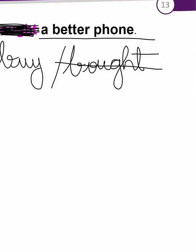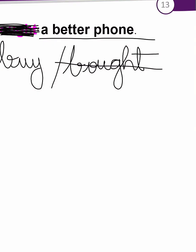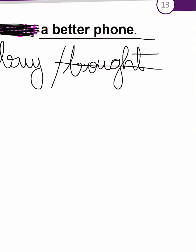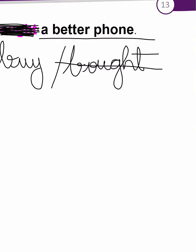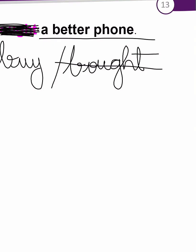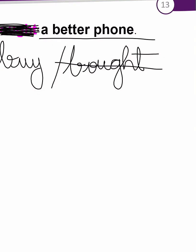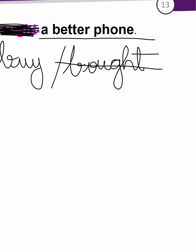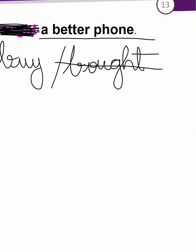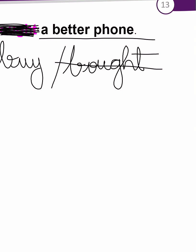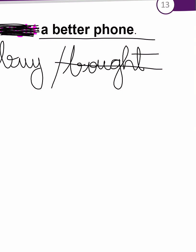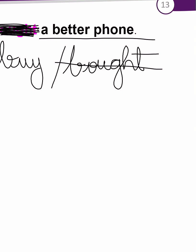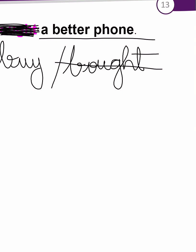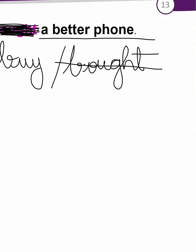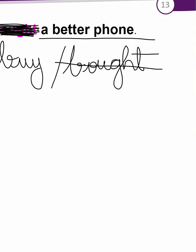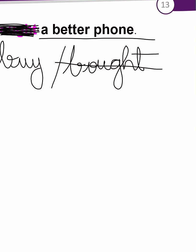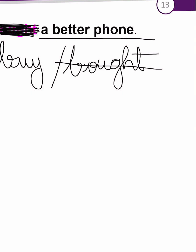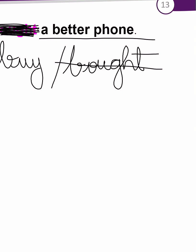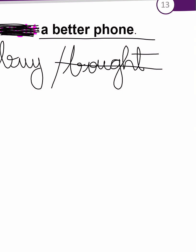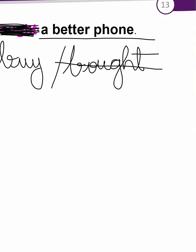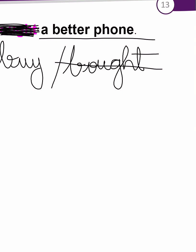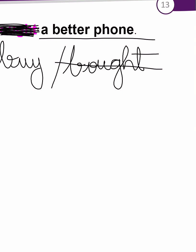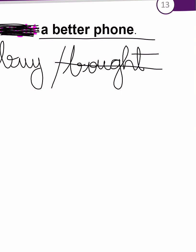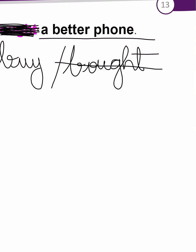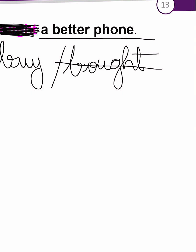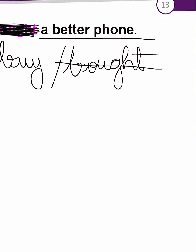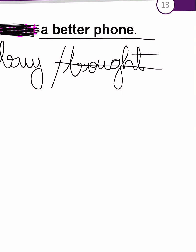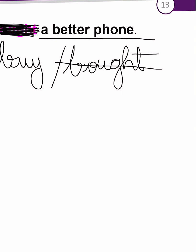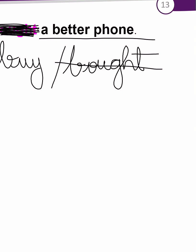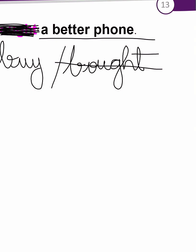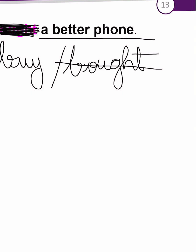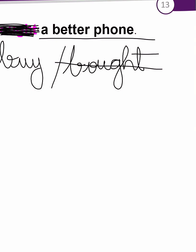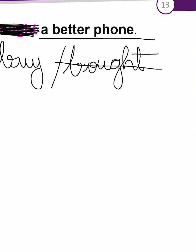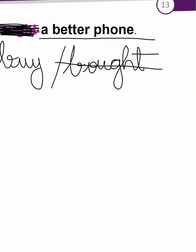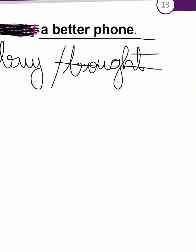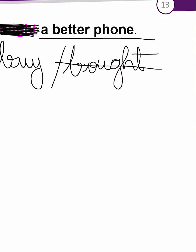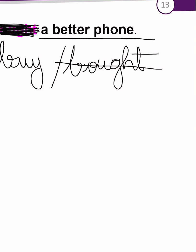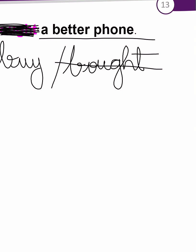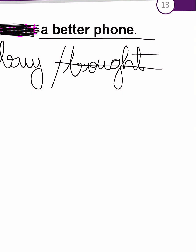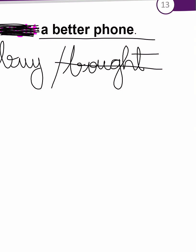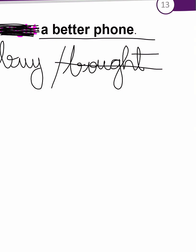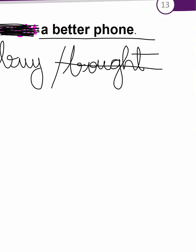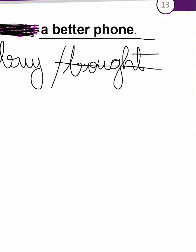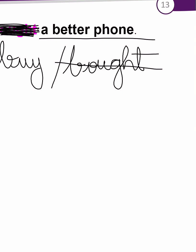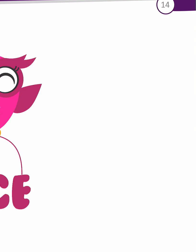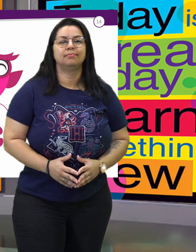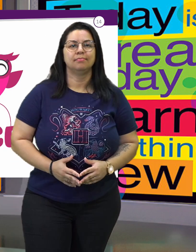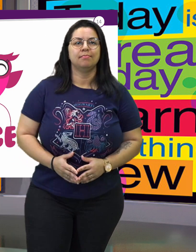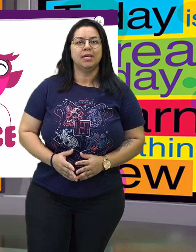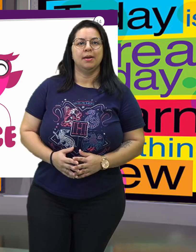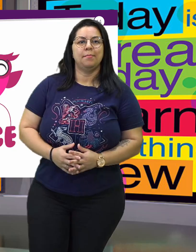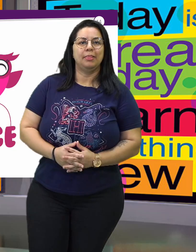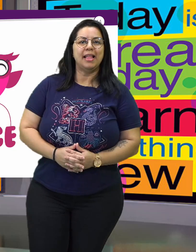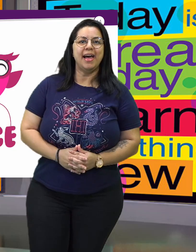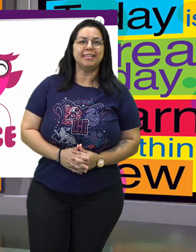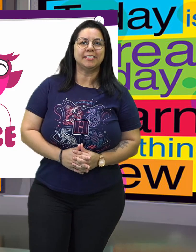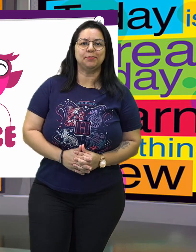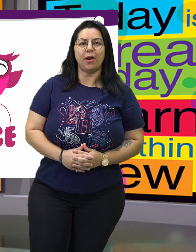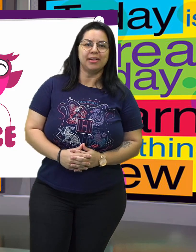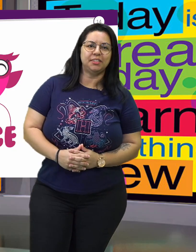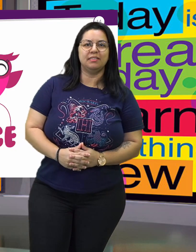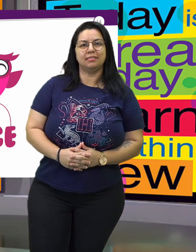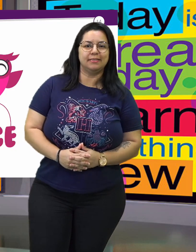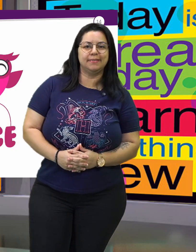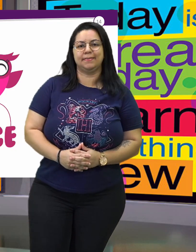hipotéticas e reais e resultados prováveis. Esse foi a nossa second conditional. Essa foi. E temos aí a nossa parte da prática.